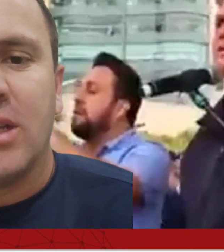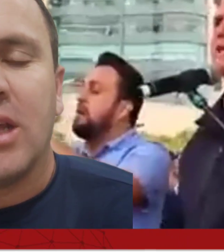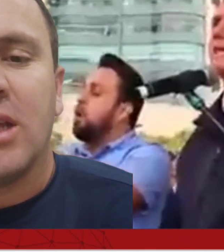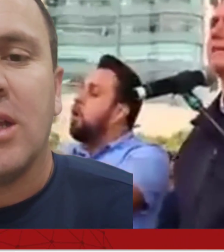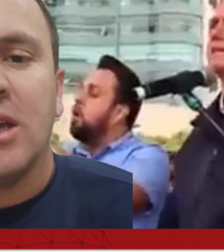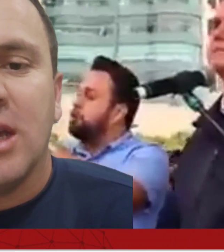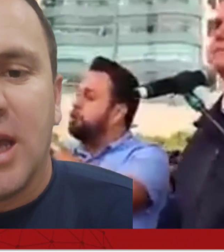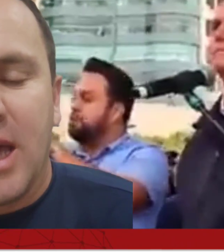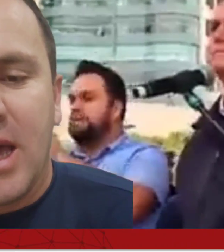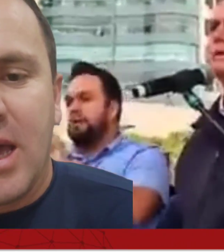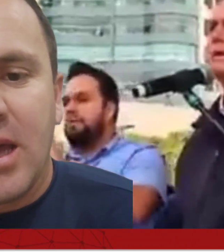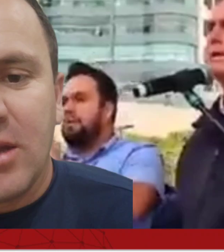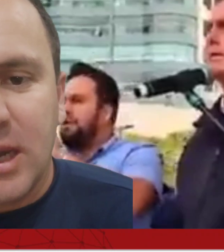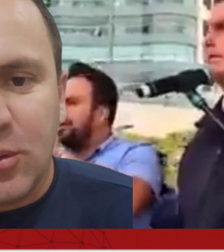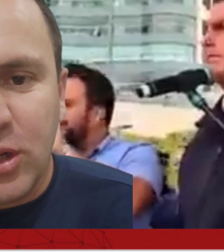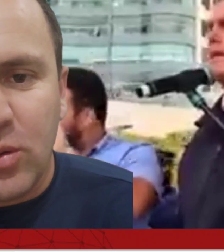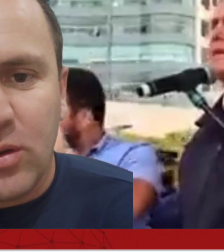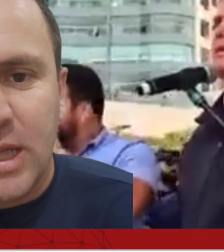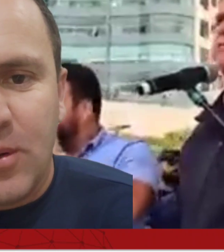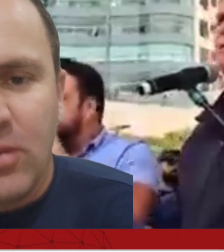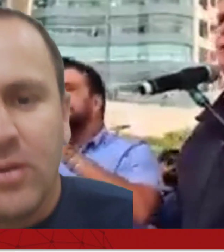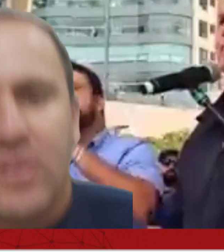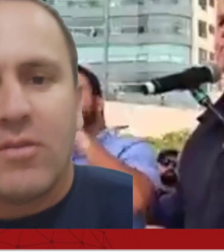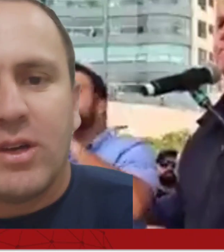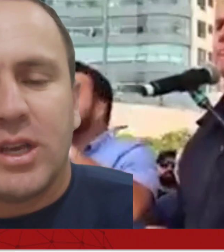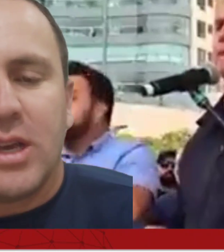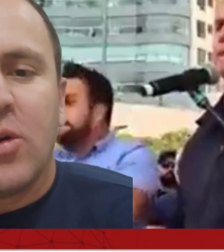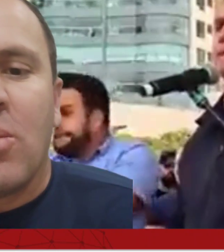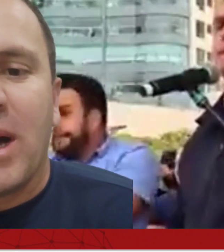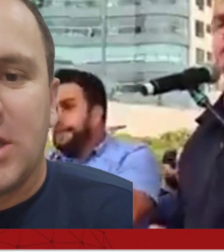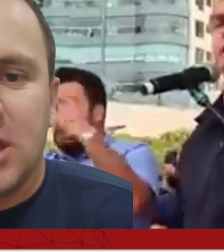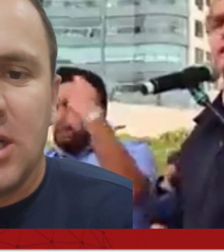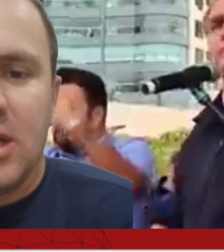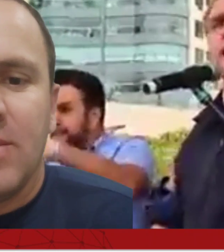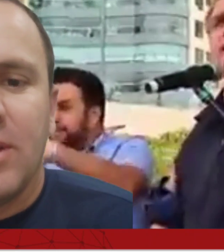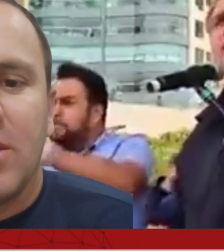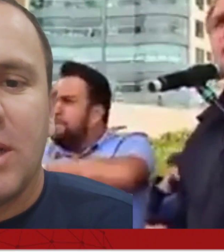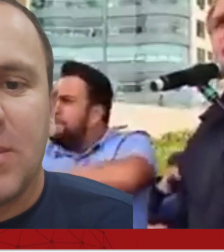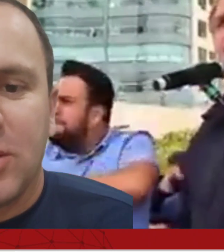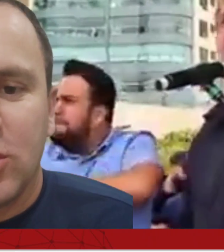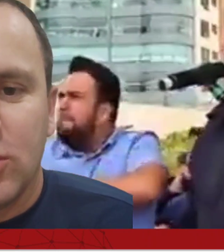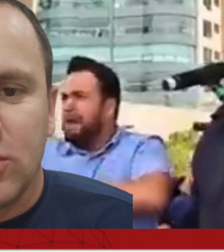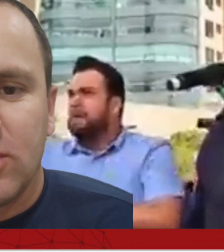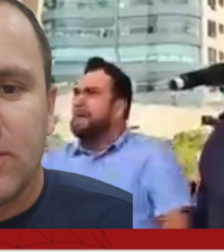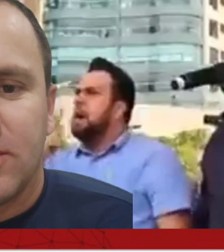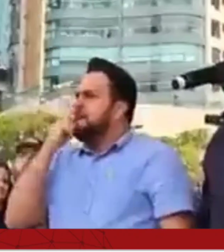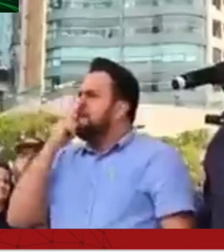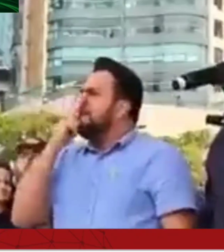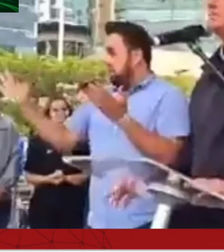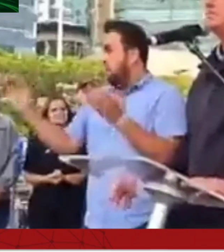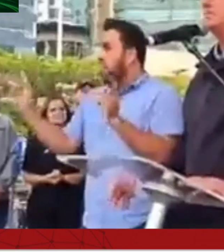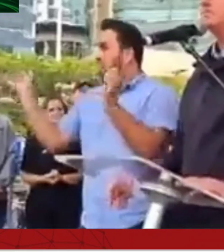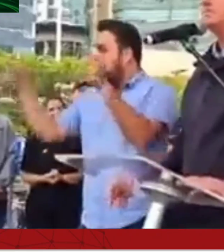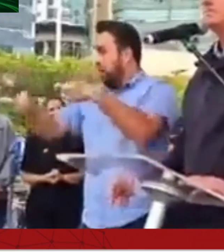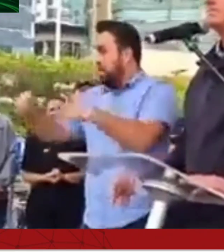tava falando aí em Camboriú, tá bom? Veja aí, compartilha e manda para todo mundo.